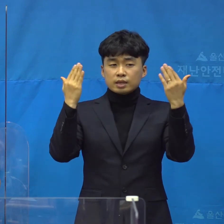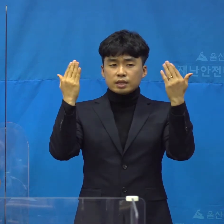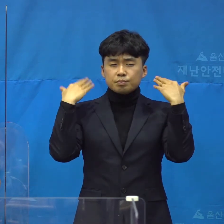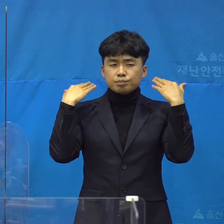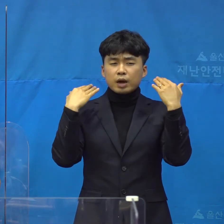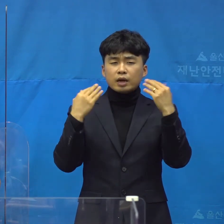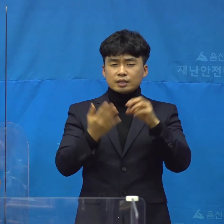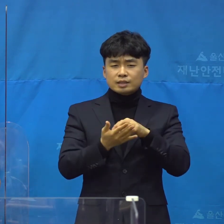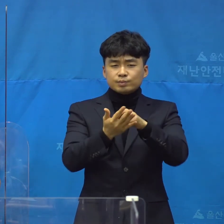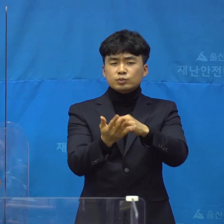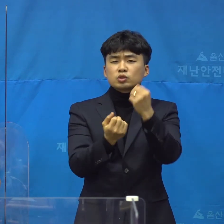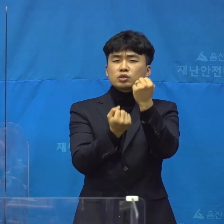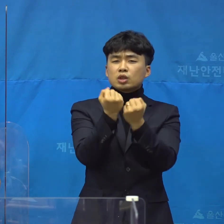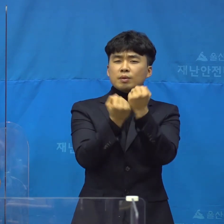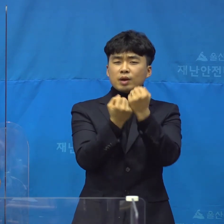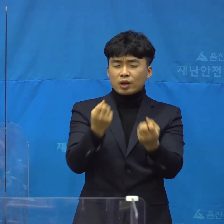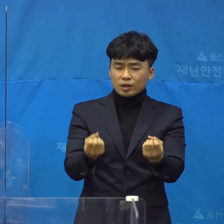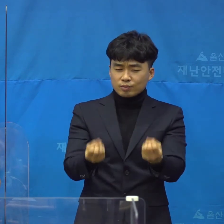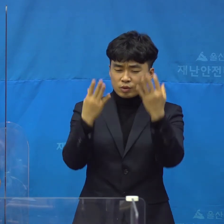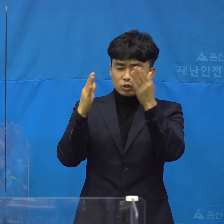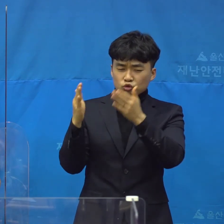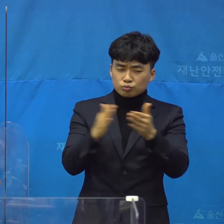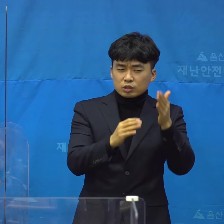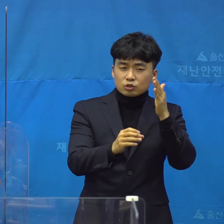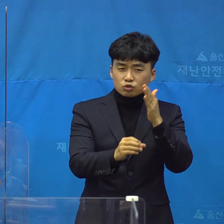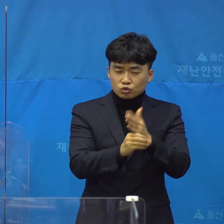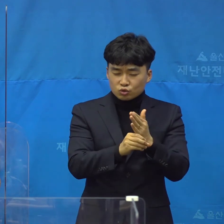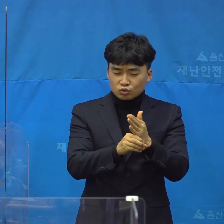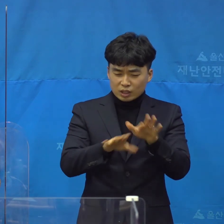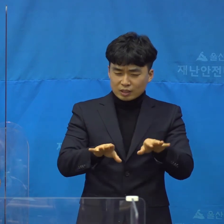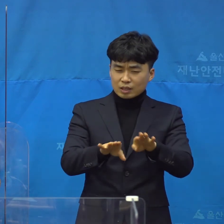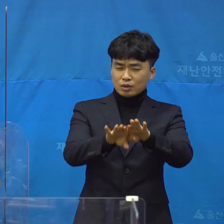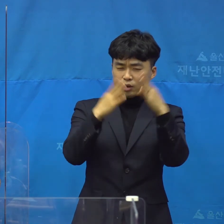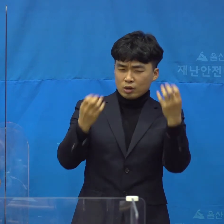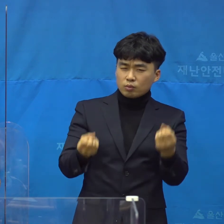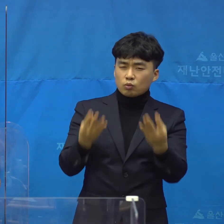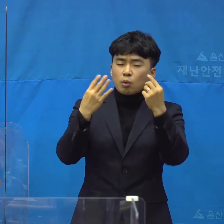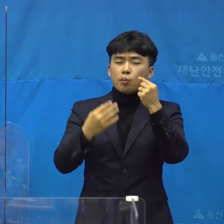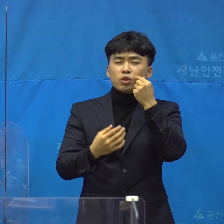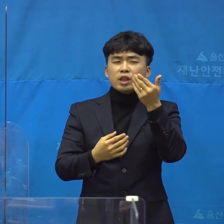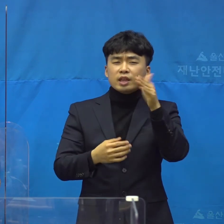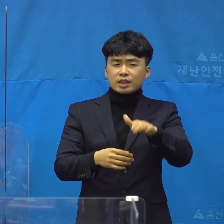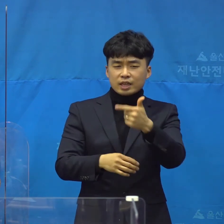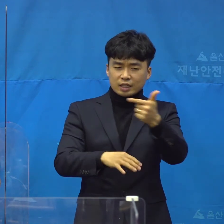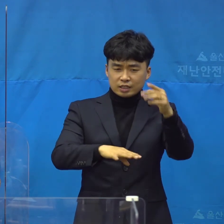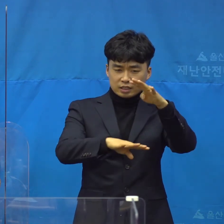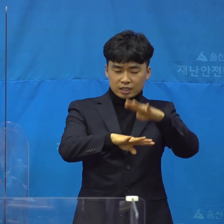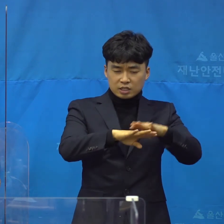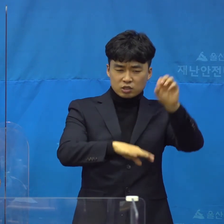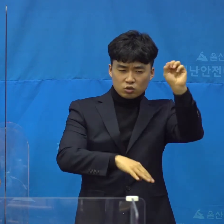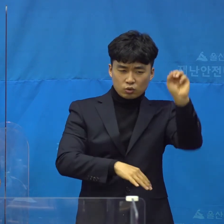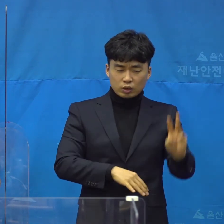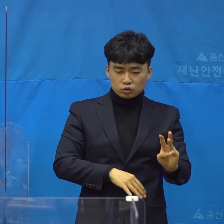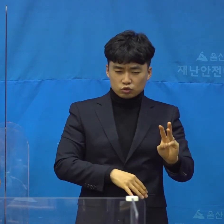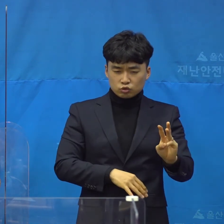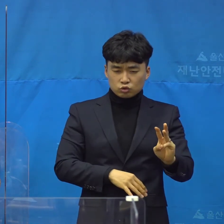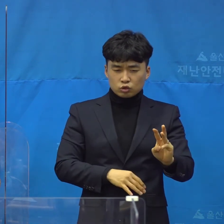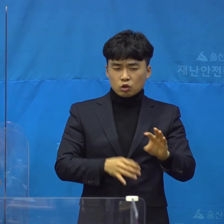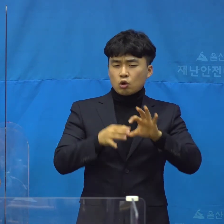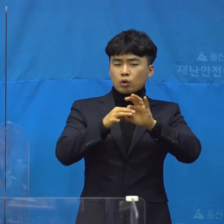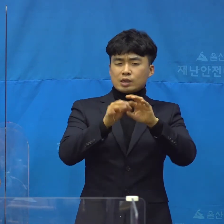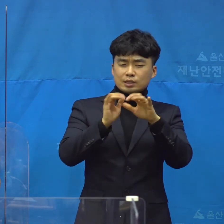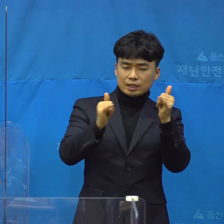준비를 하고 있었다고 알고 있거든요. 시설은 뭐 말씀하신 것처럼 개포를 못했는데 대전이나 광주에서 관련자들이 오고